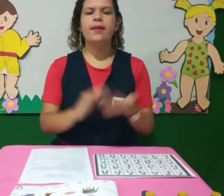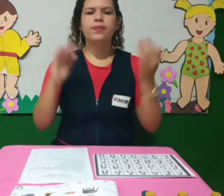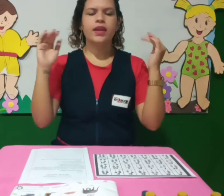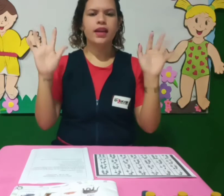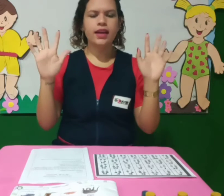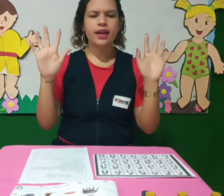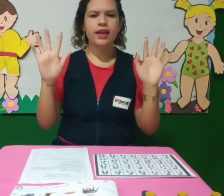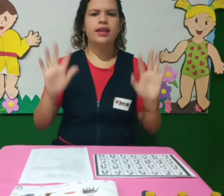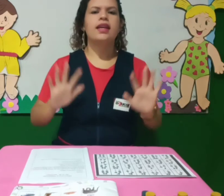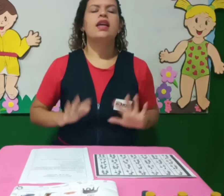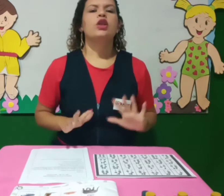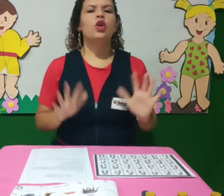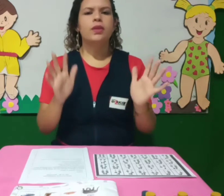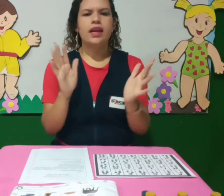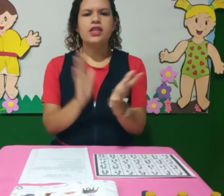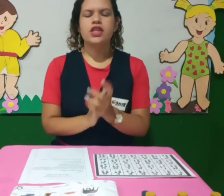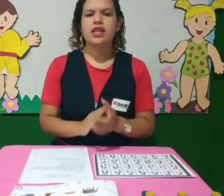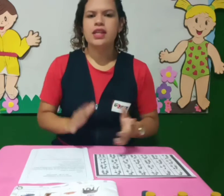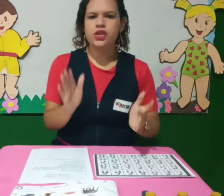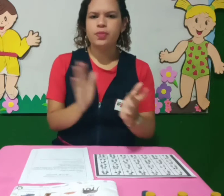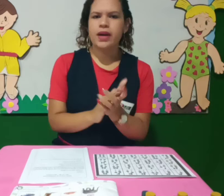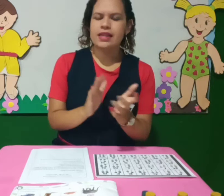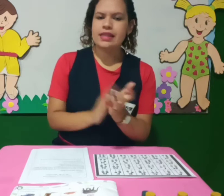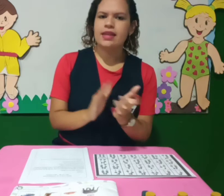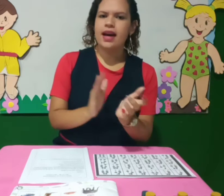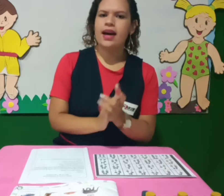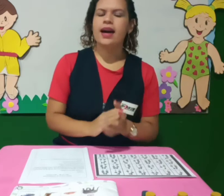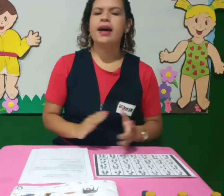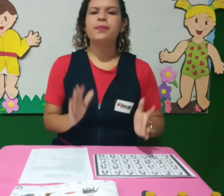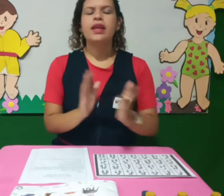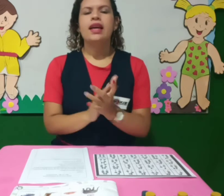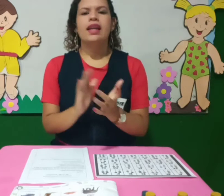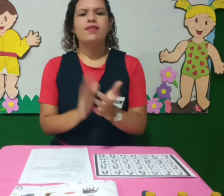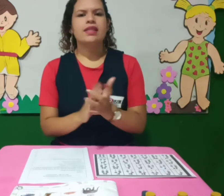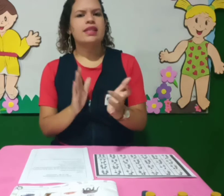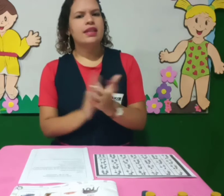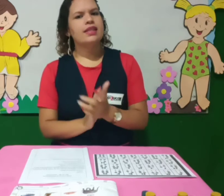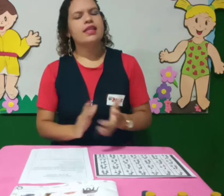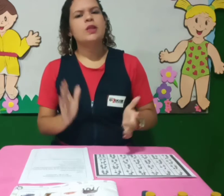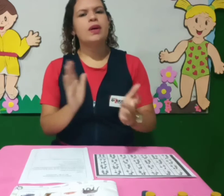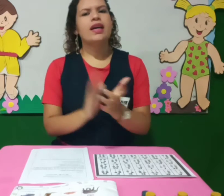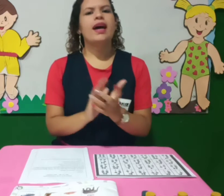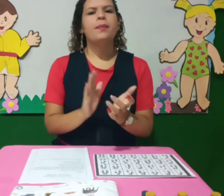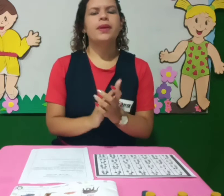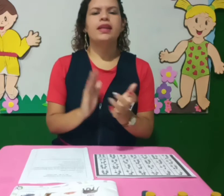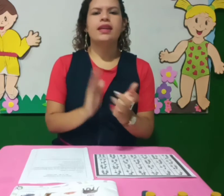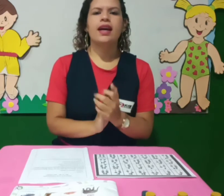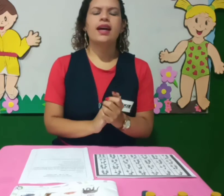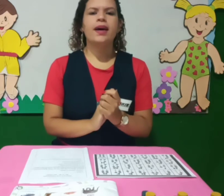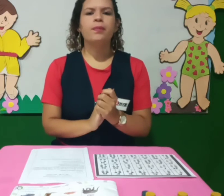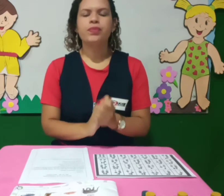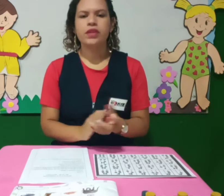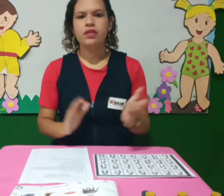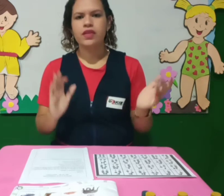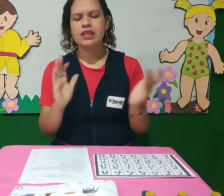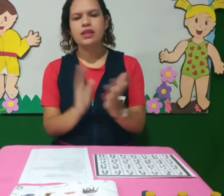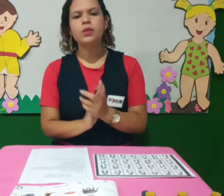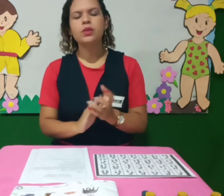Tralalaiá, laiá, laiá, laiá, laiá, laiá, laiá. Hey! Domingo é dia de passear, leva as crianças para brincar, fazer tudo o